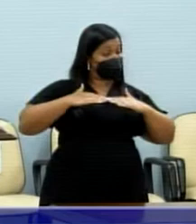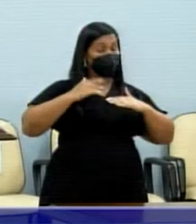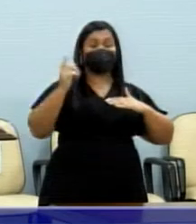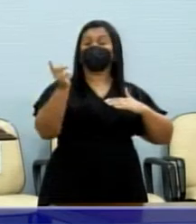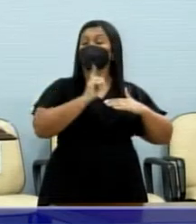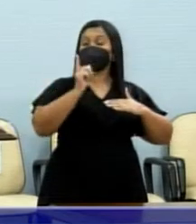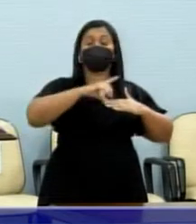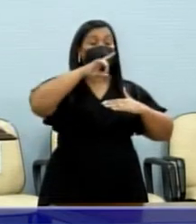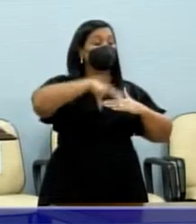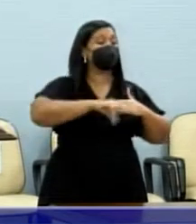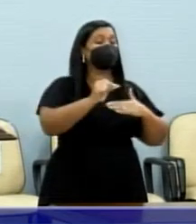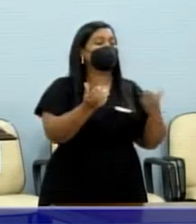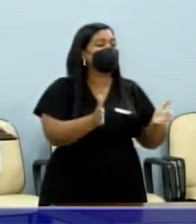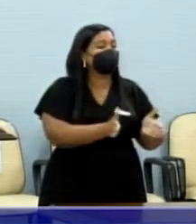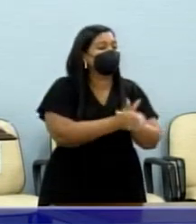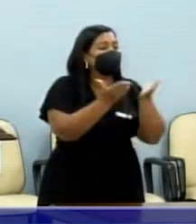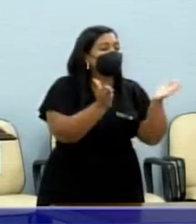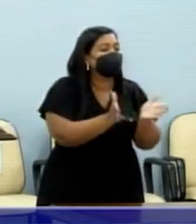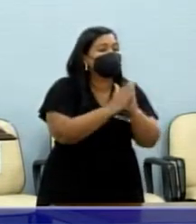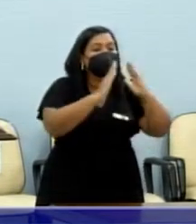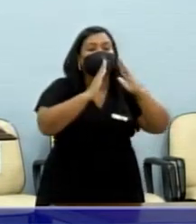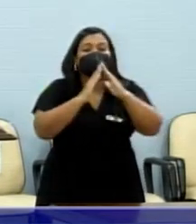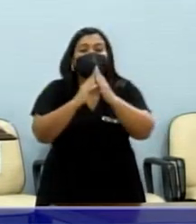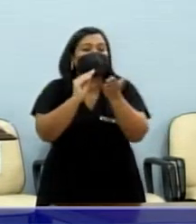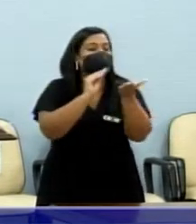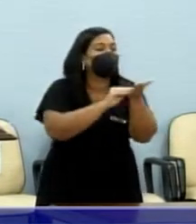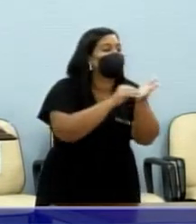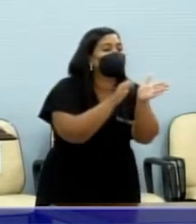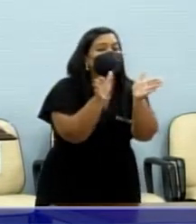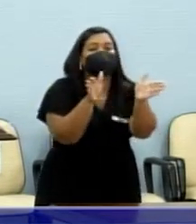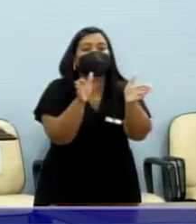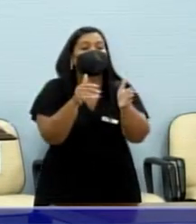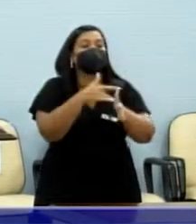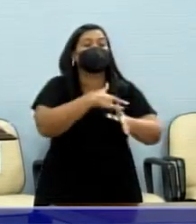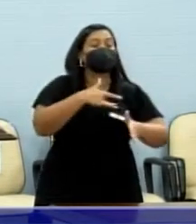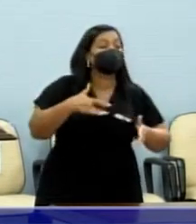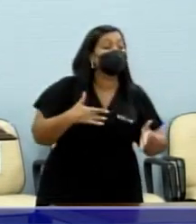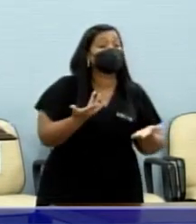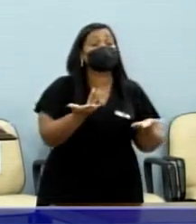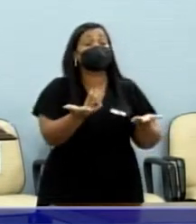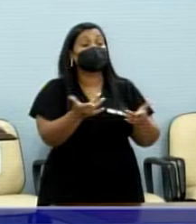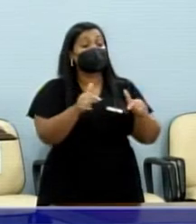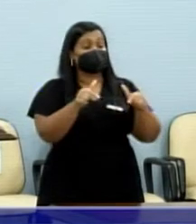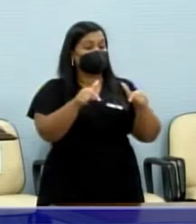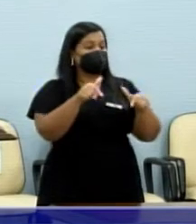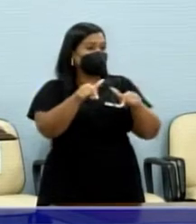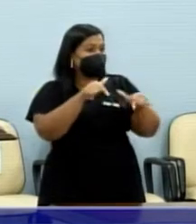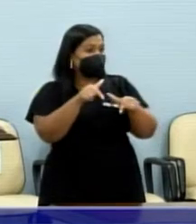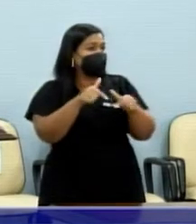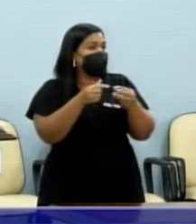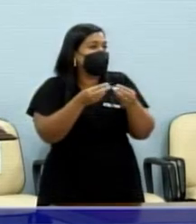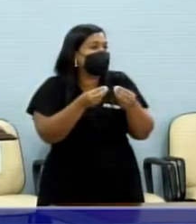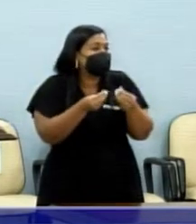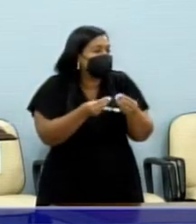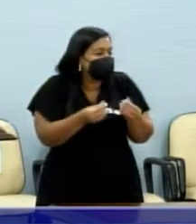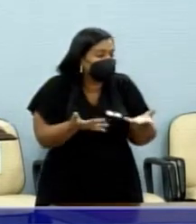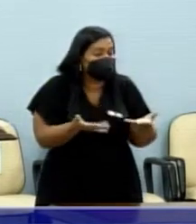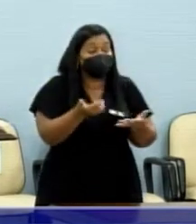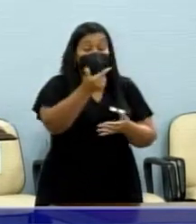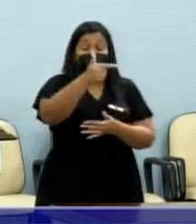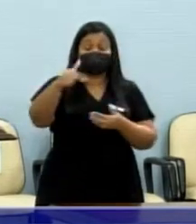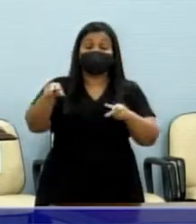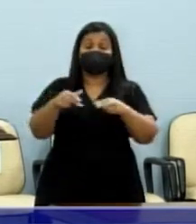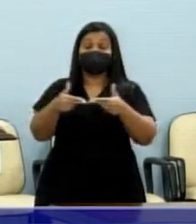sobra a miséria, a falta de moradia, a falta de acesso à saúde, um emprego precarizado e outras coisas.